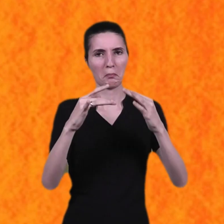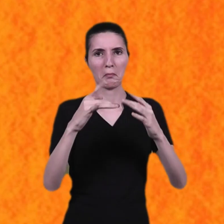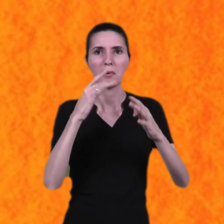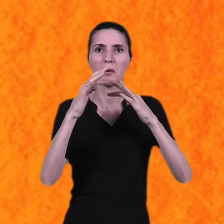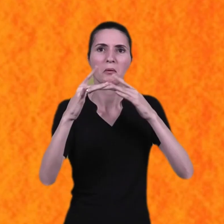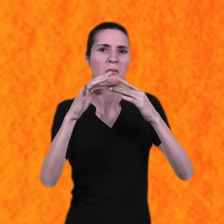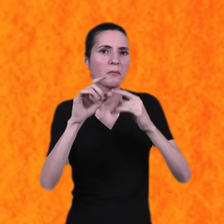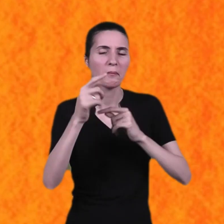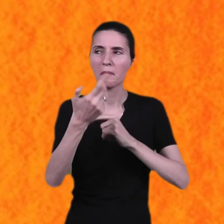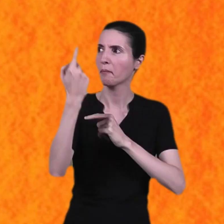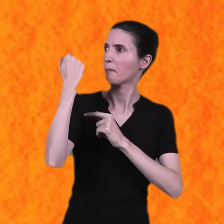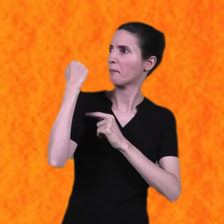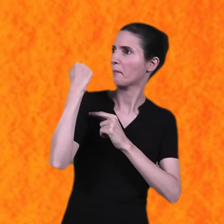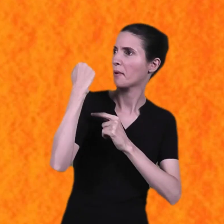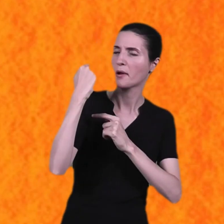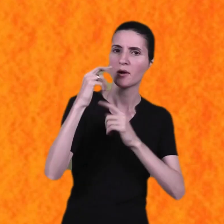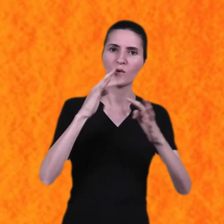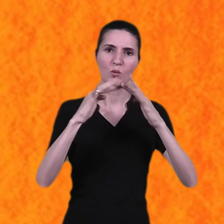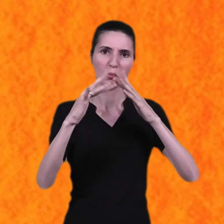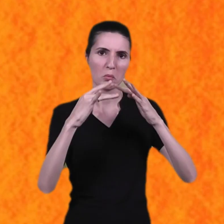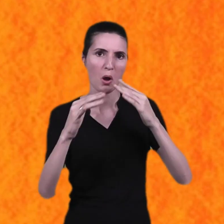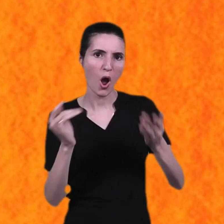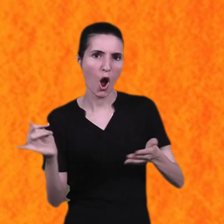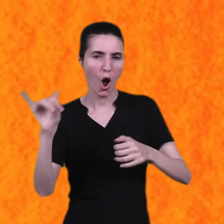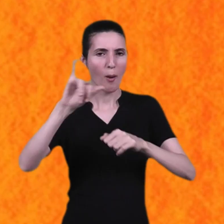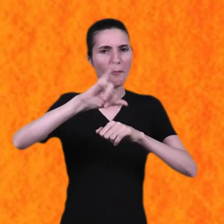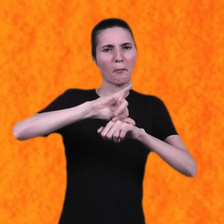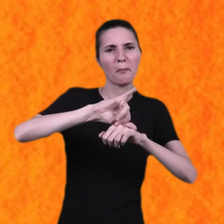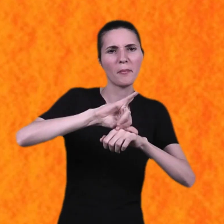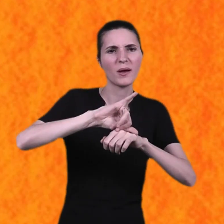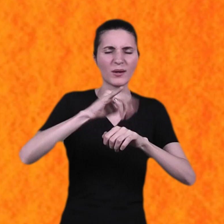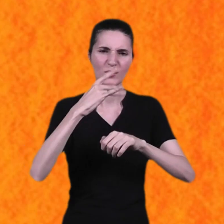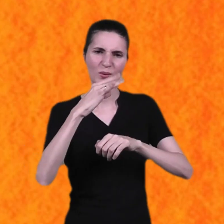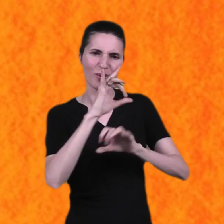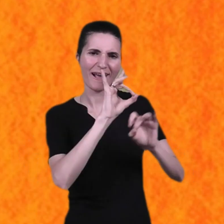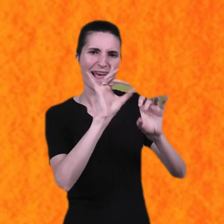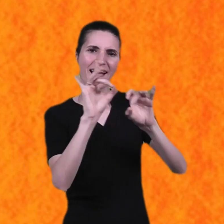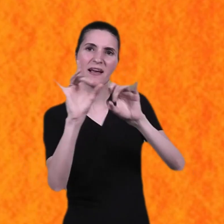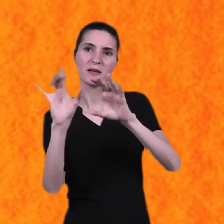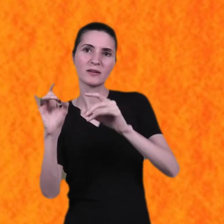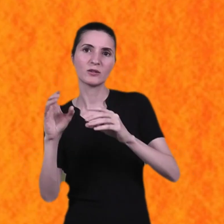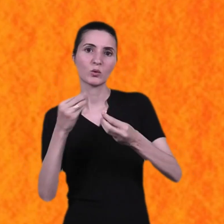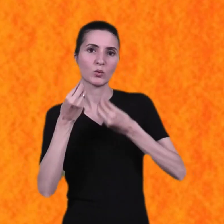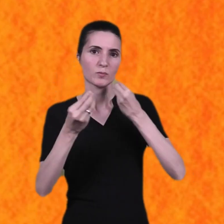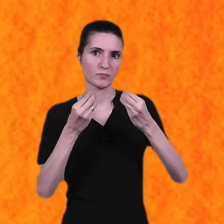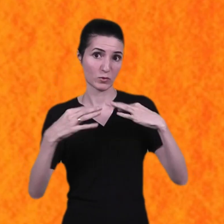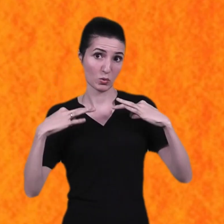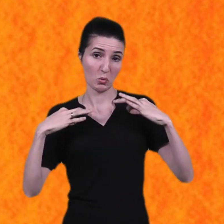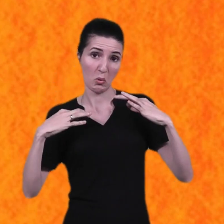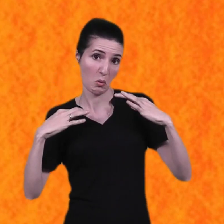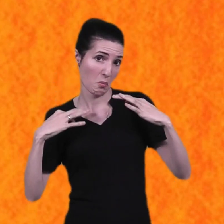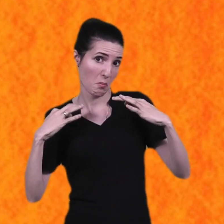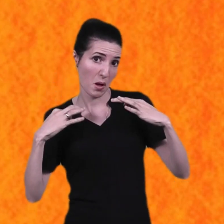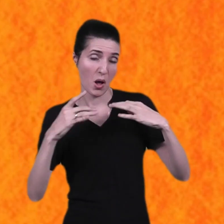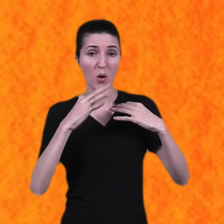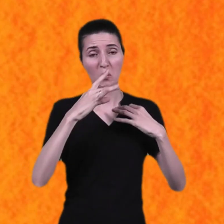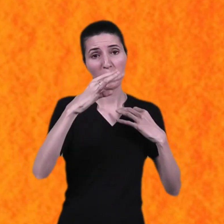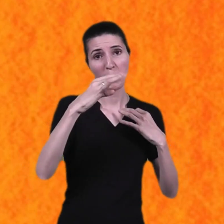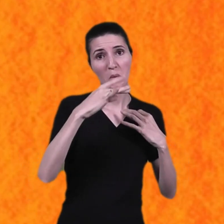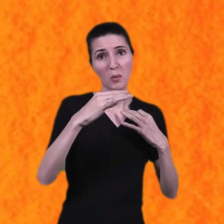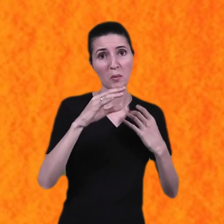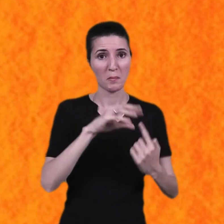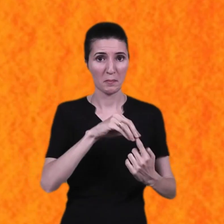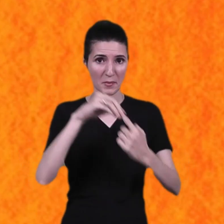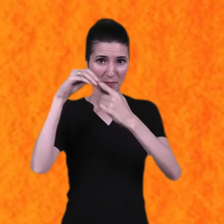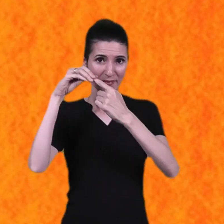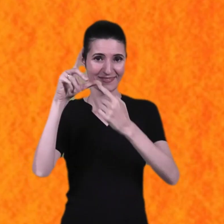cor do cenário, os objetos exatos e as cores de cada objeto, as cores das roupas, né?